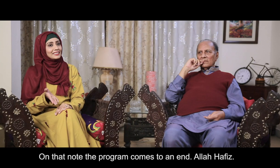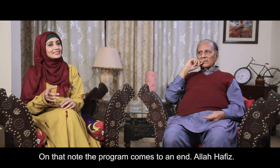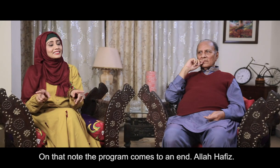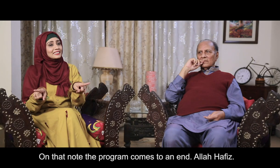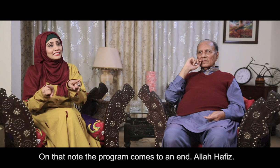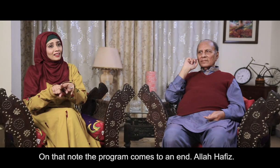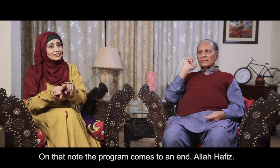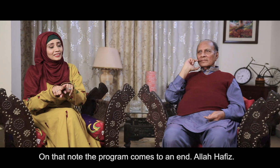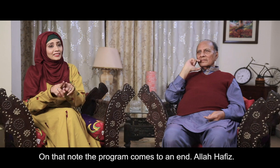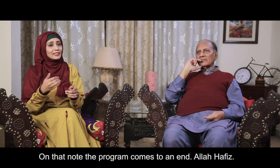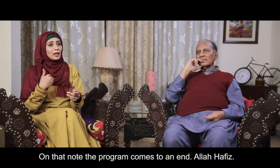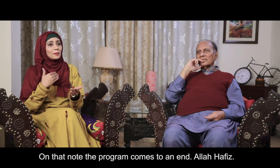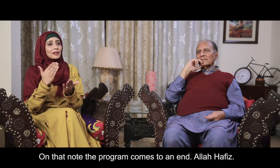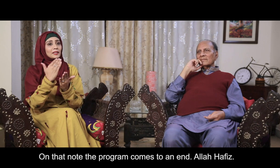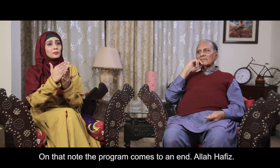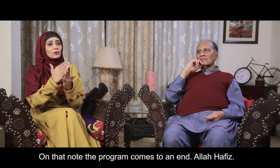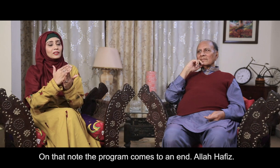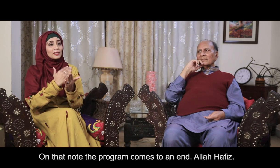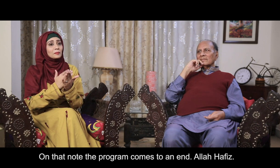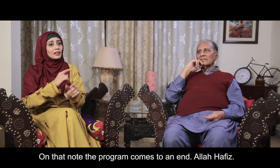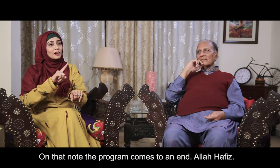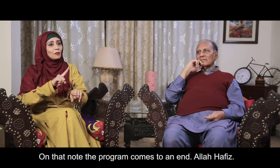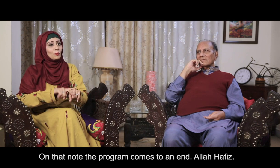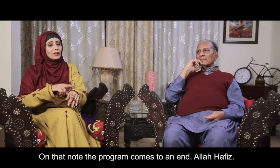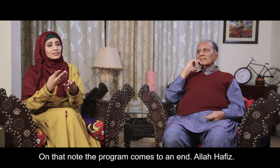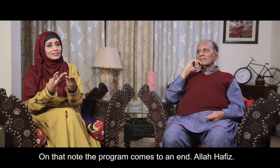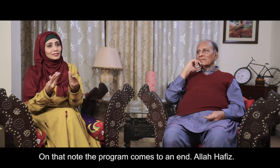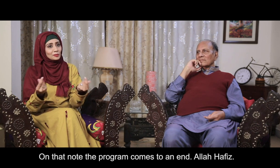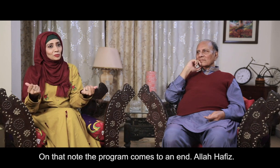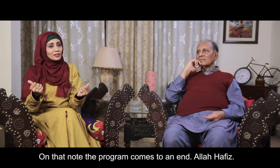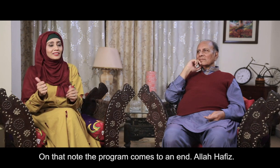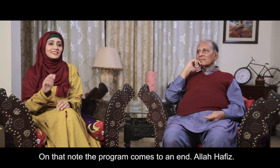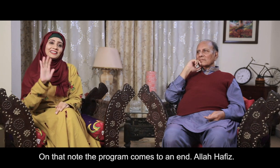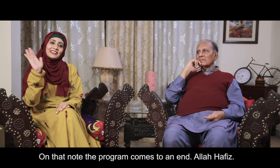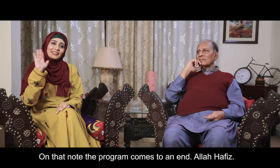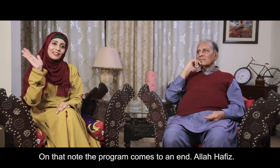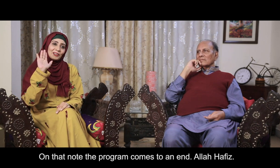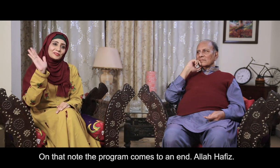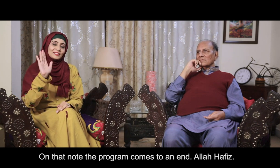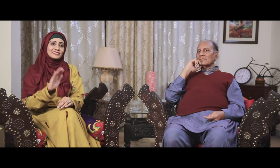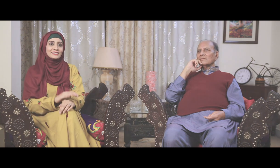इसके साथ ही हमारे प्रोग्राम का वक्त ख़त्म हुआ। अल्लाह हाफ़िज़।